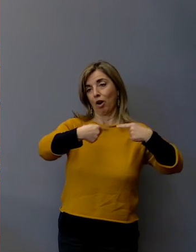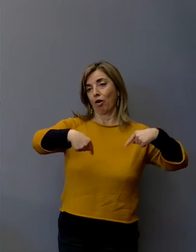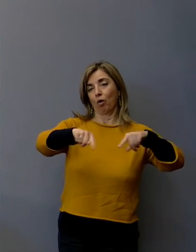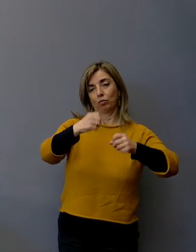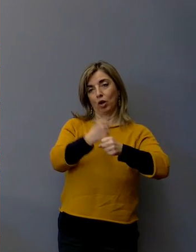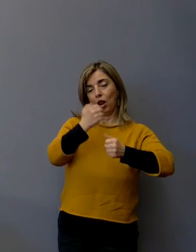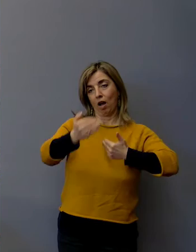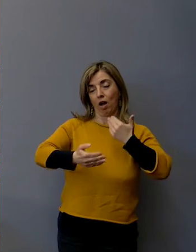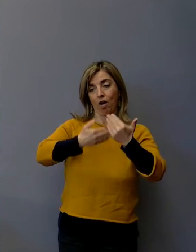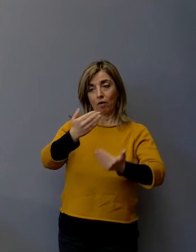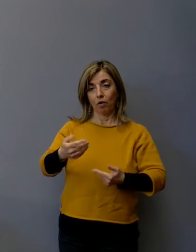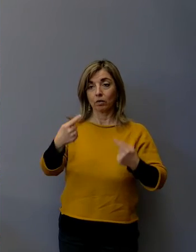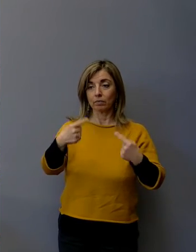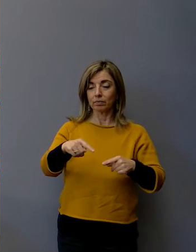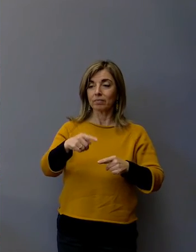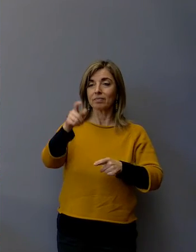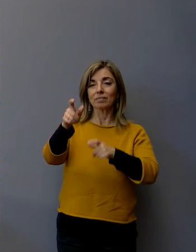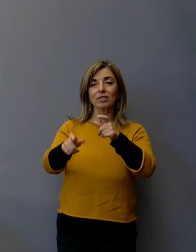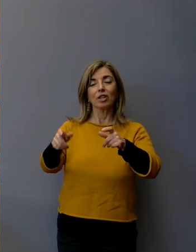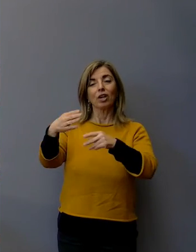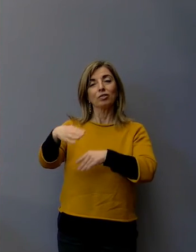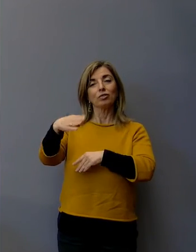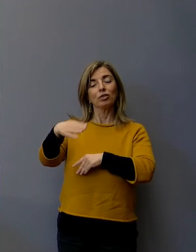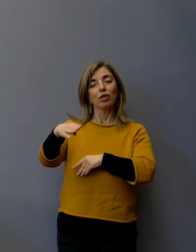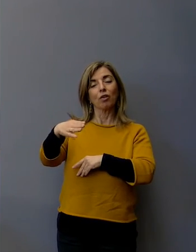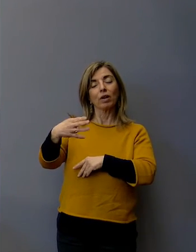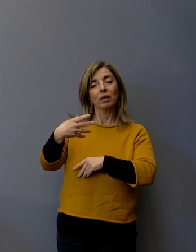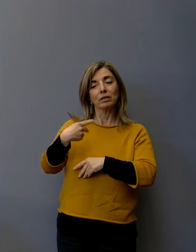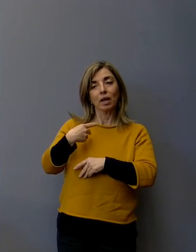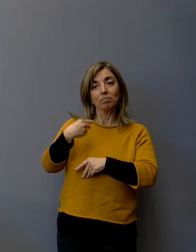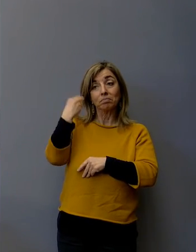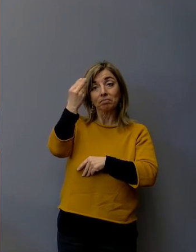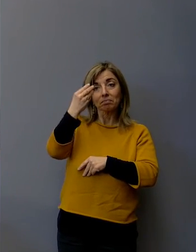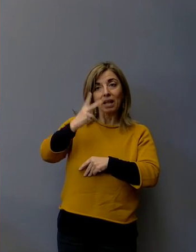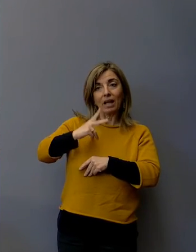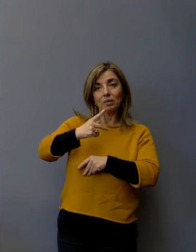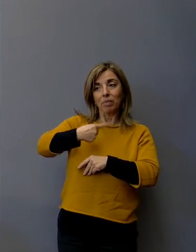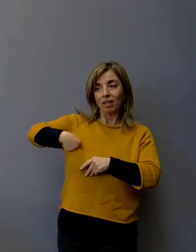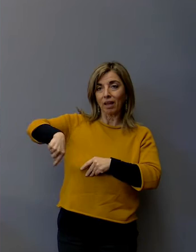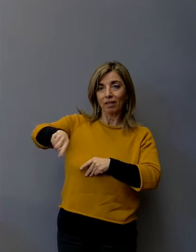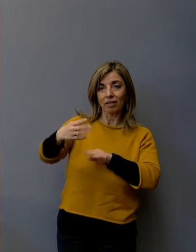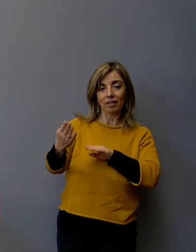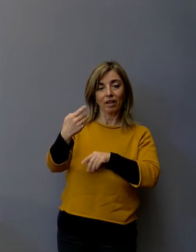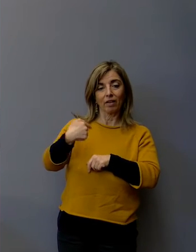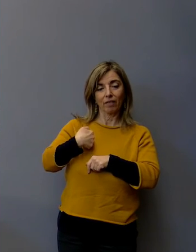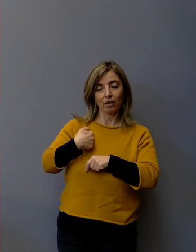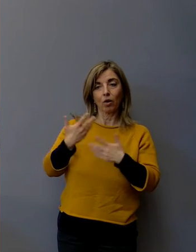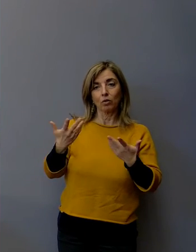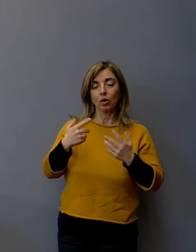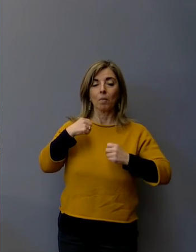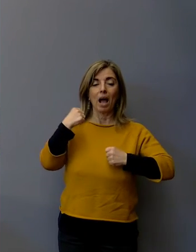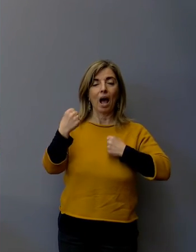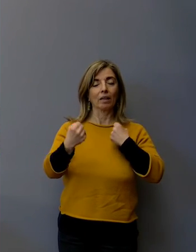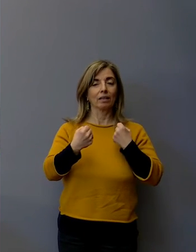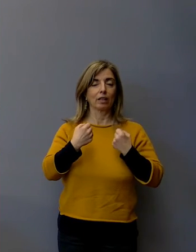genovesi nutro nei nostri confronti sono questi di un atteggiamento responsabile nei confronti dei problemi reali